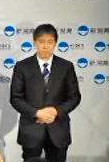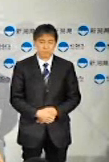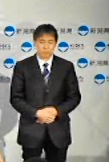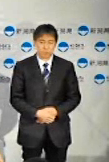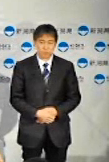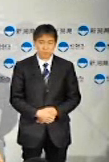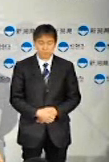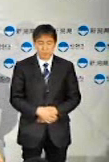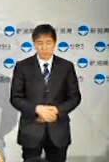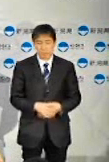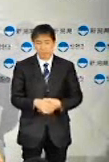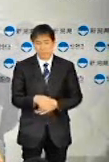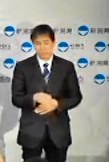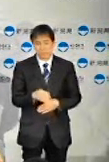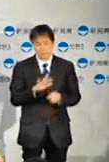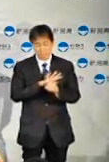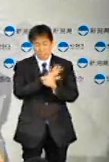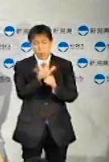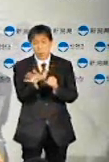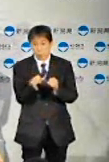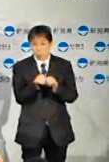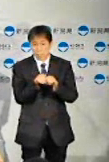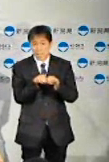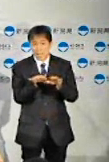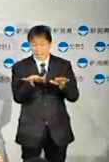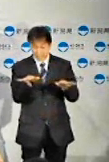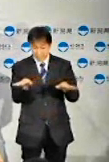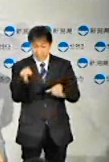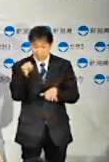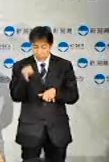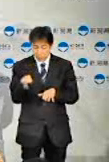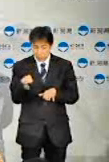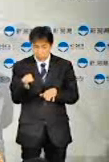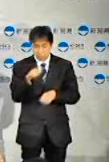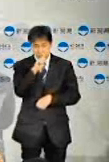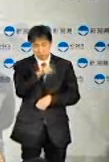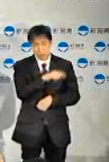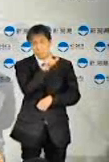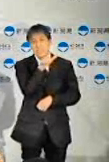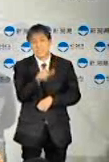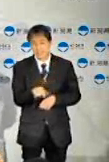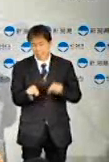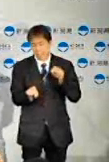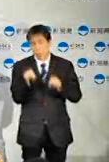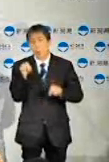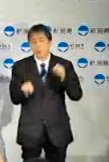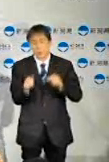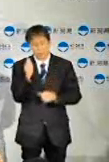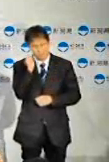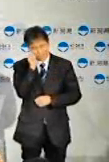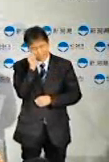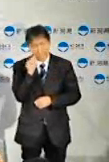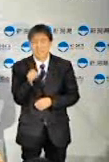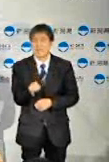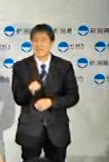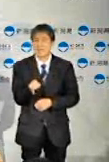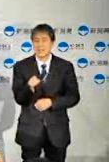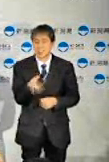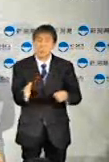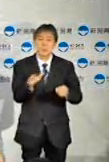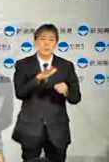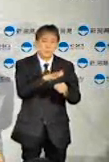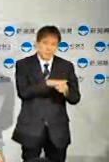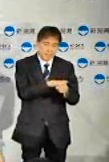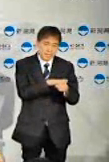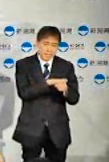新型コロナウイルスもある意味で人間コントロールできなかったものでもあるわけで、それも含め